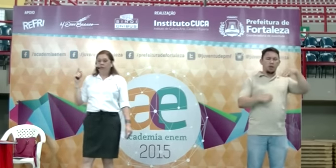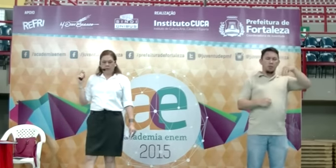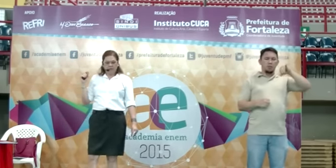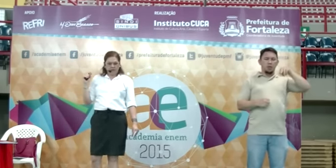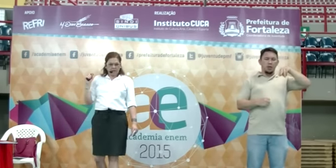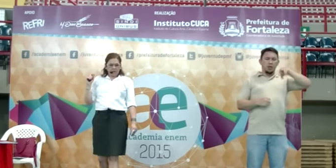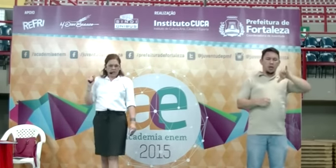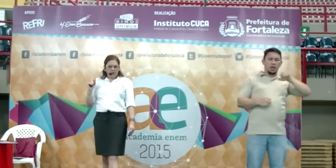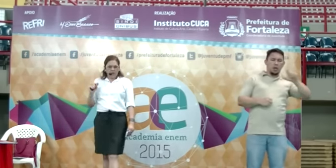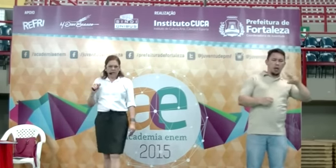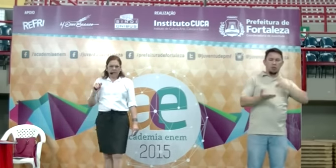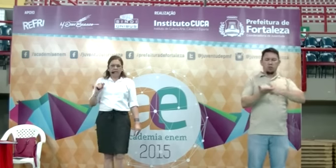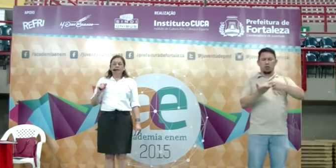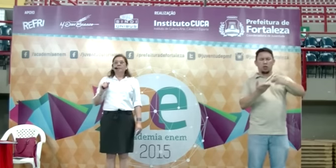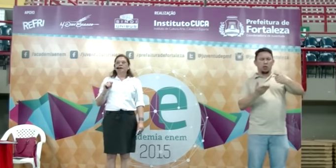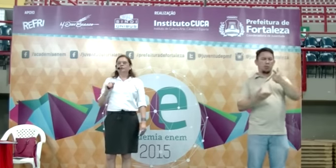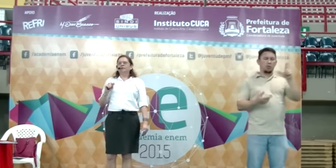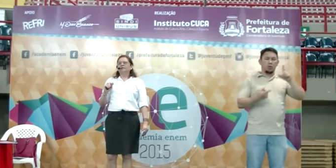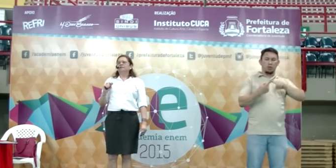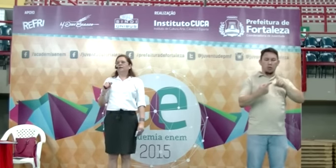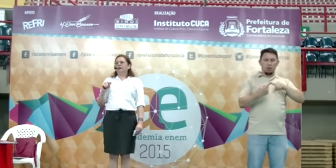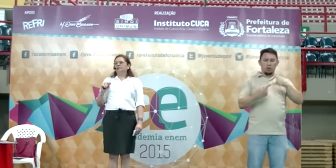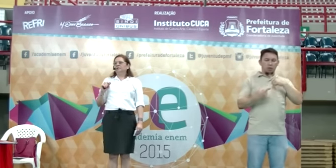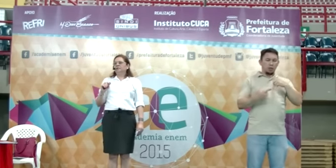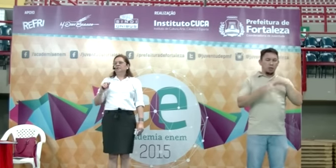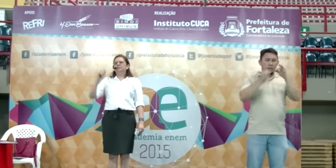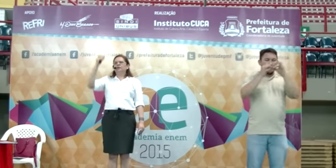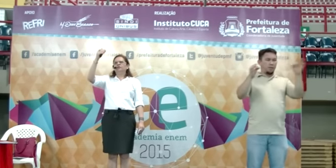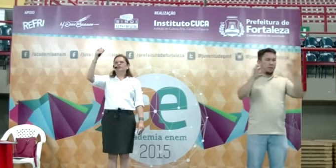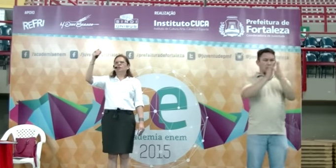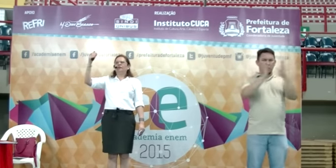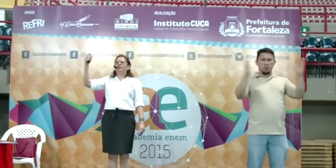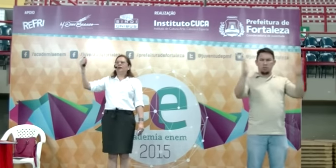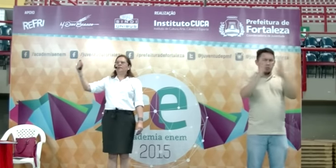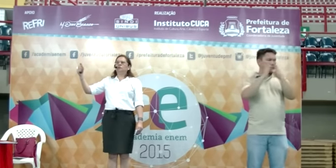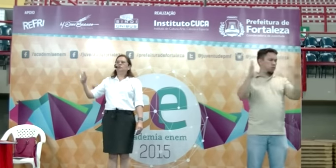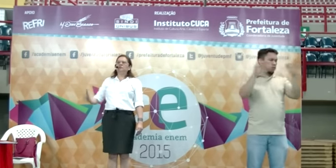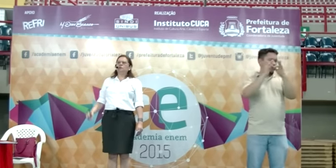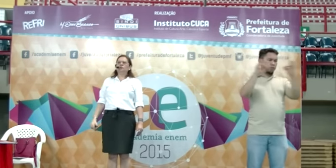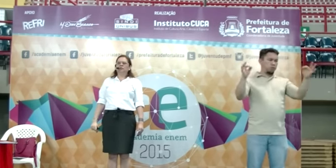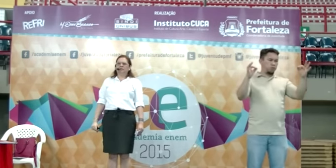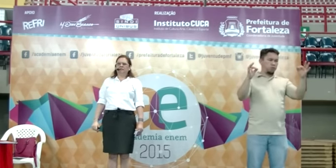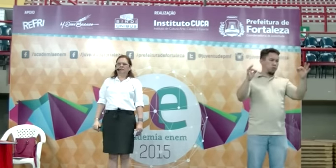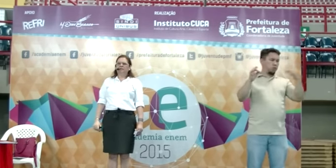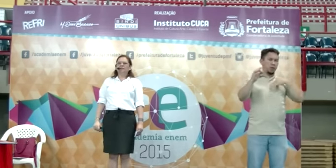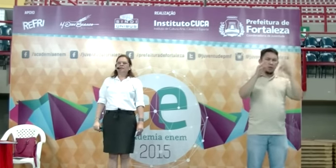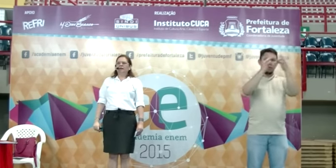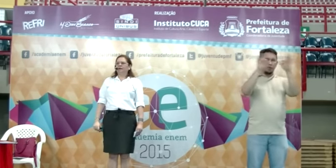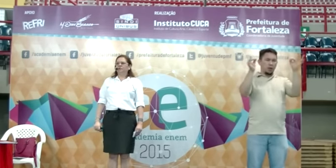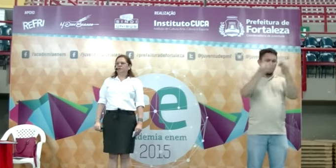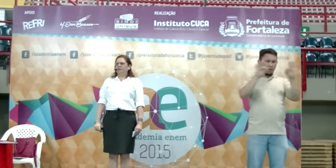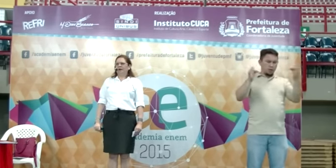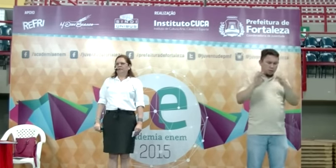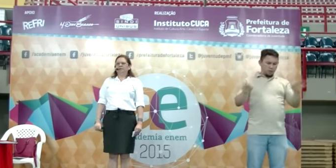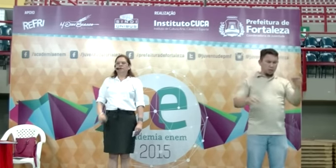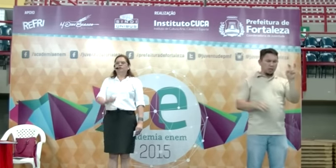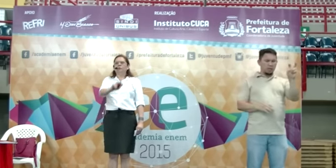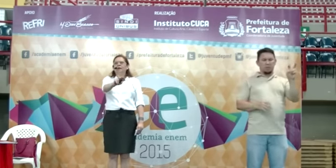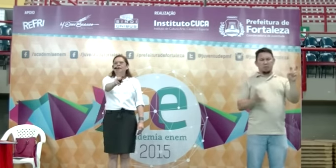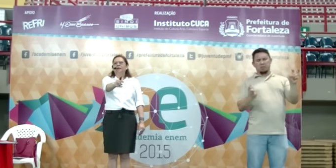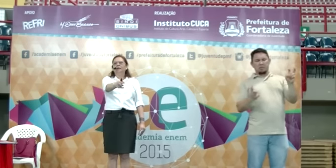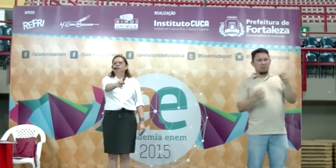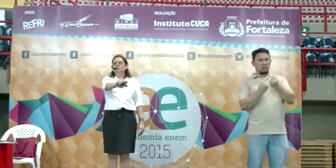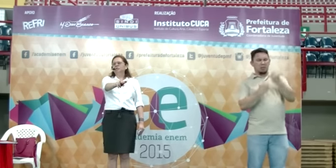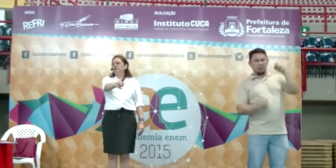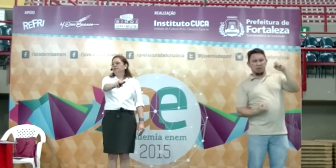Dê sinônimos. Outra, tamanho das frases. Você diz, eu fiz uma frase com 5 linhas. Tá grande demais.